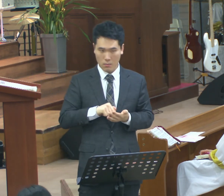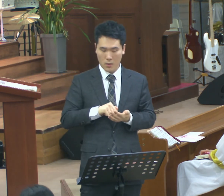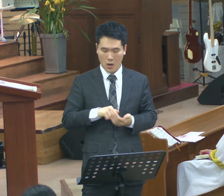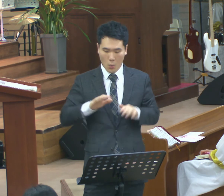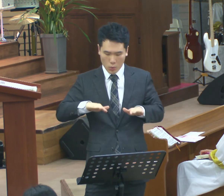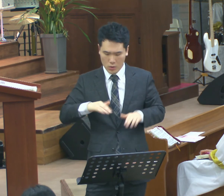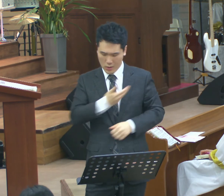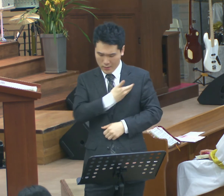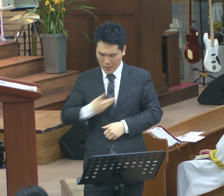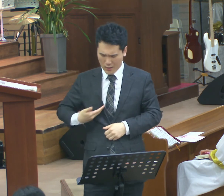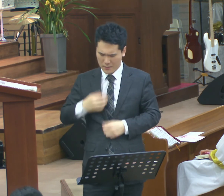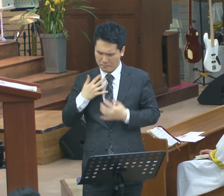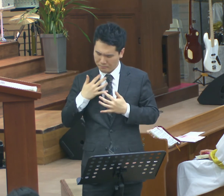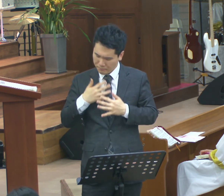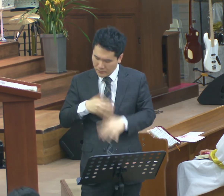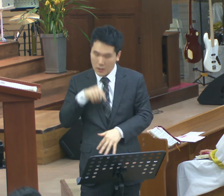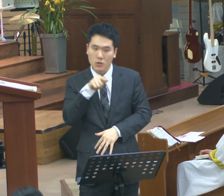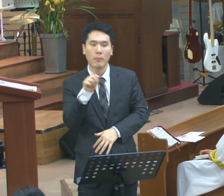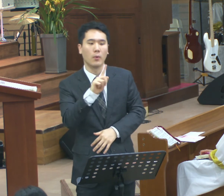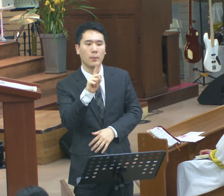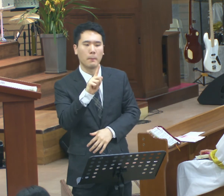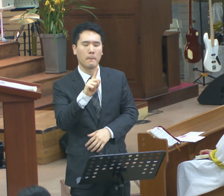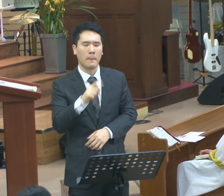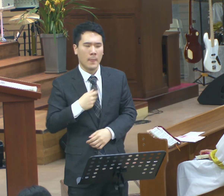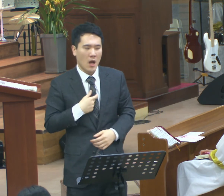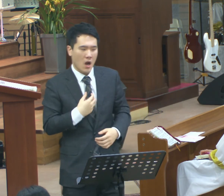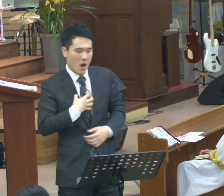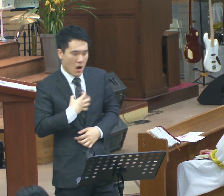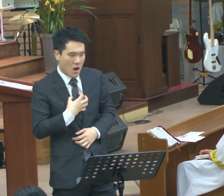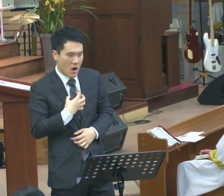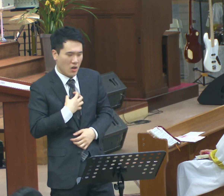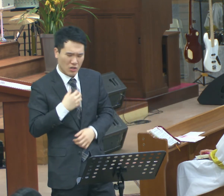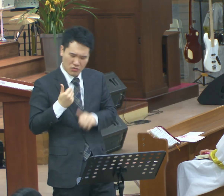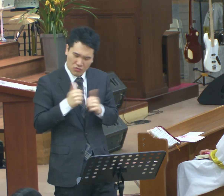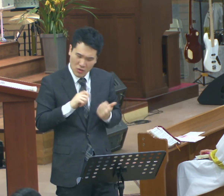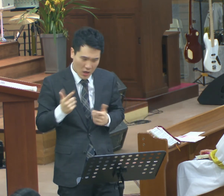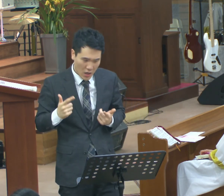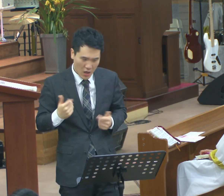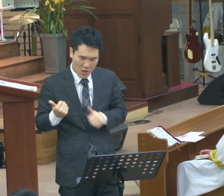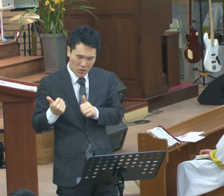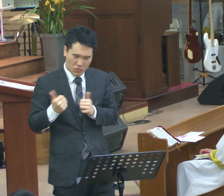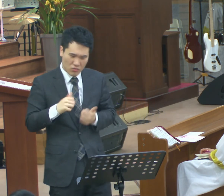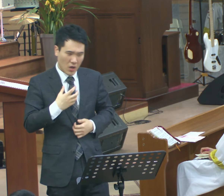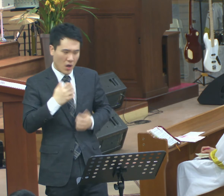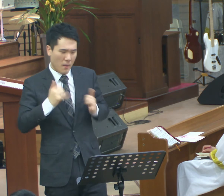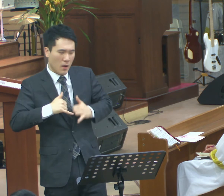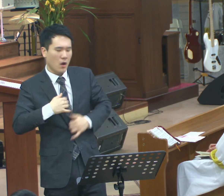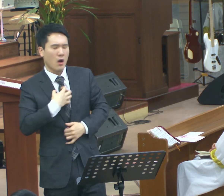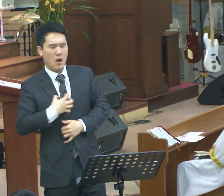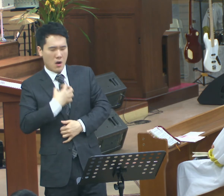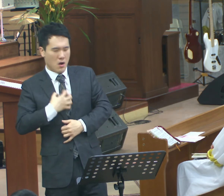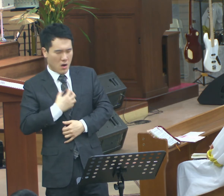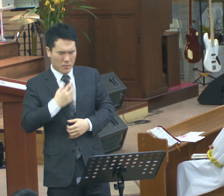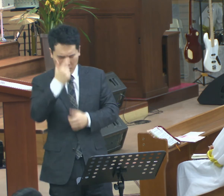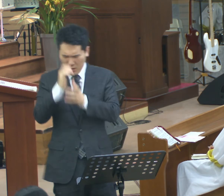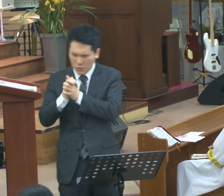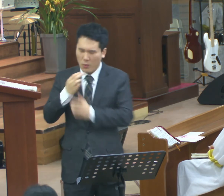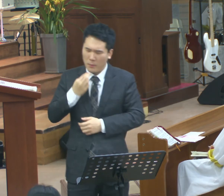하나는 이제 죽는 걸 자꾸 생각하는 거죠. 기도도 안 하고 죽는 걸 생각하는 거예요. 오늘 우리 성도들의 어려움